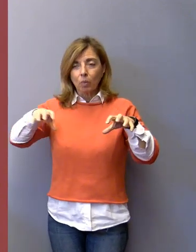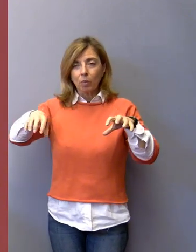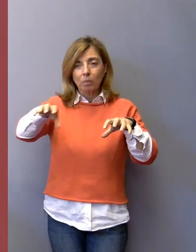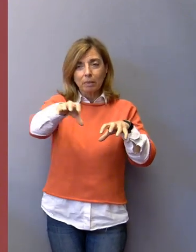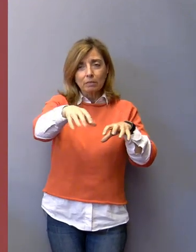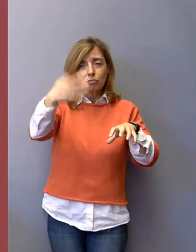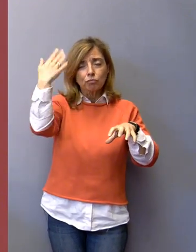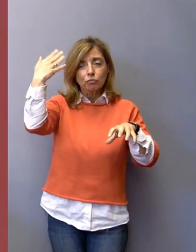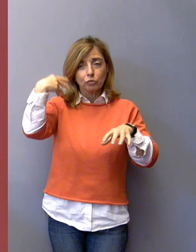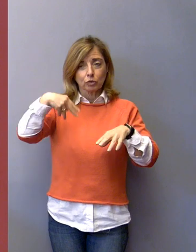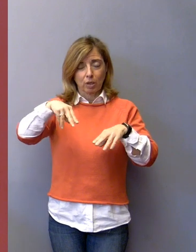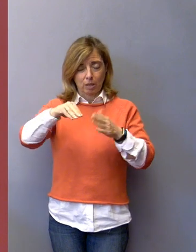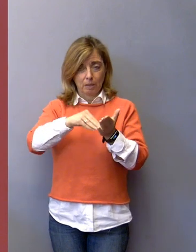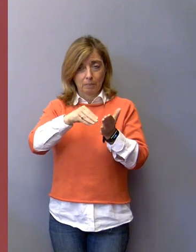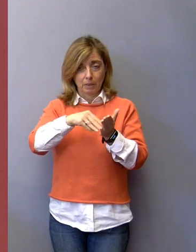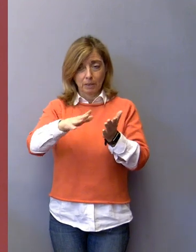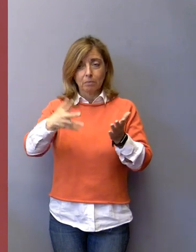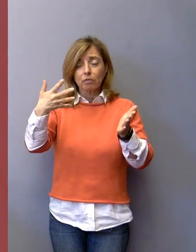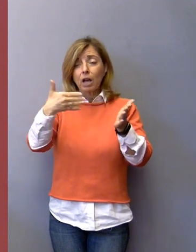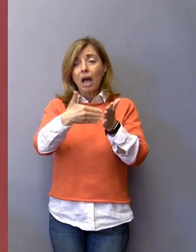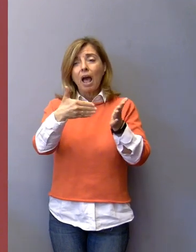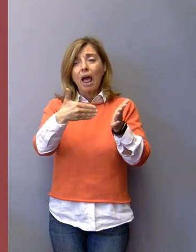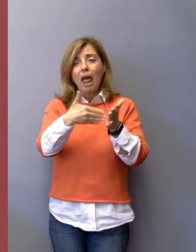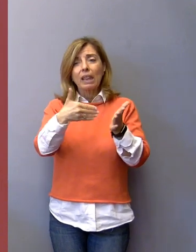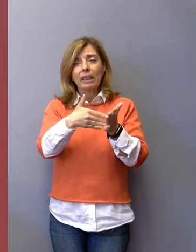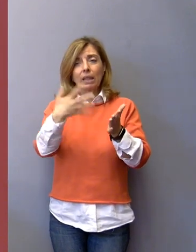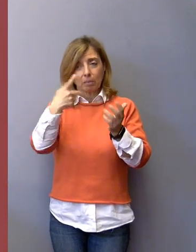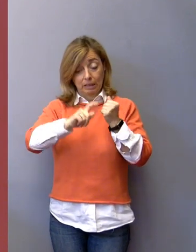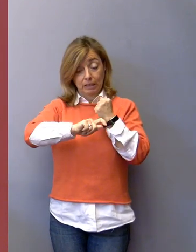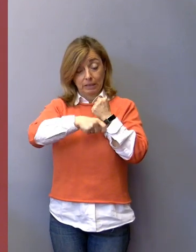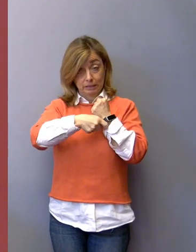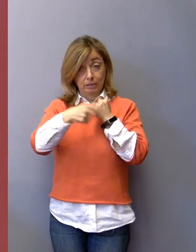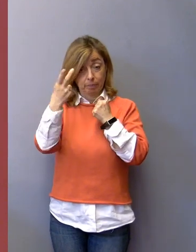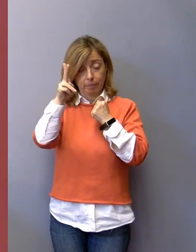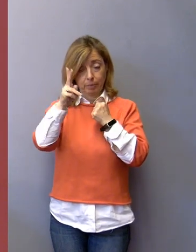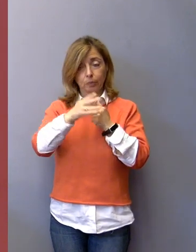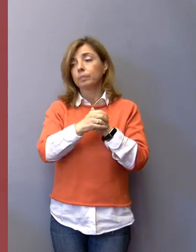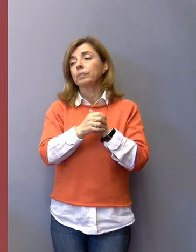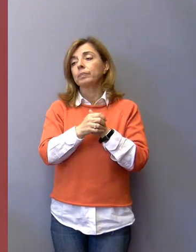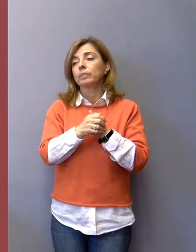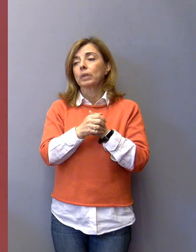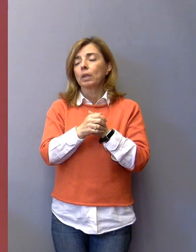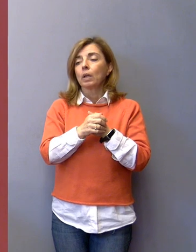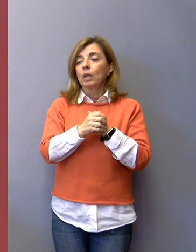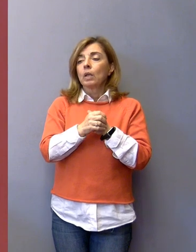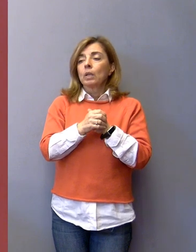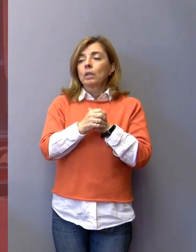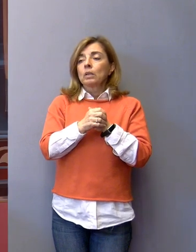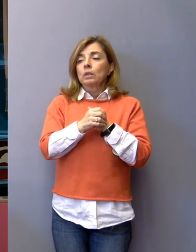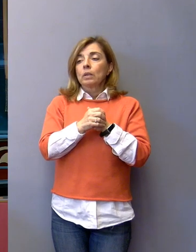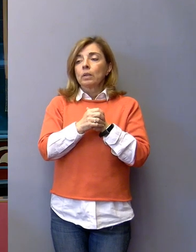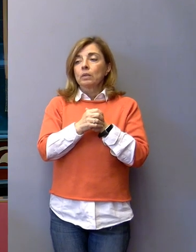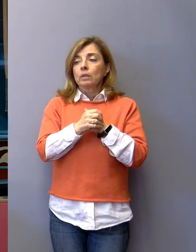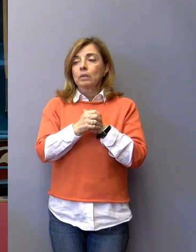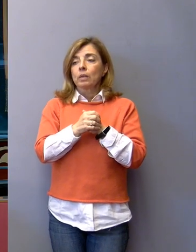presente ma con limiti molto ma molto più stringenti Mi scusi consigliere Crucioli e non so